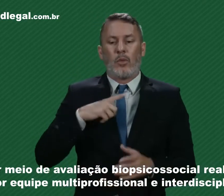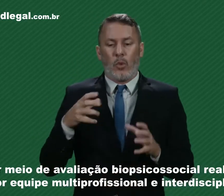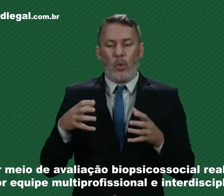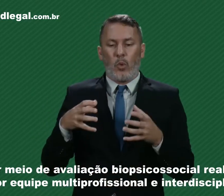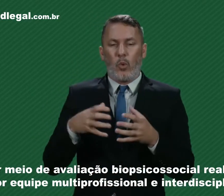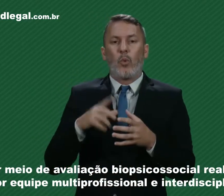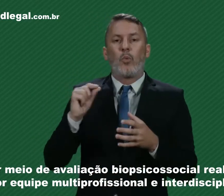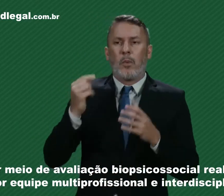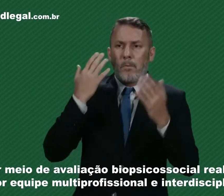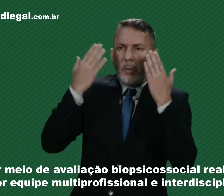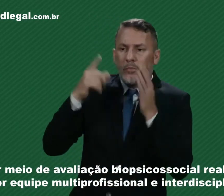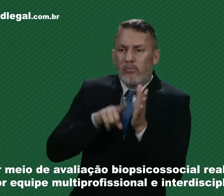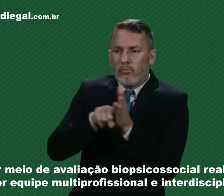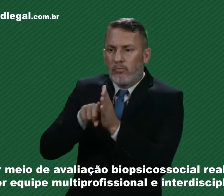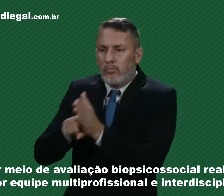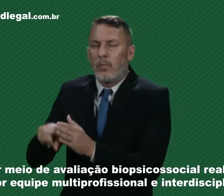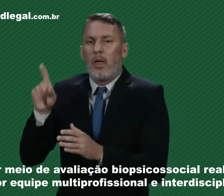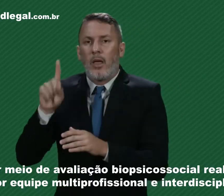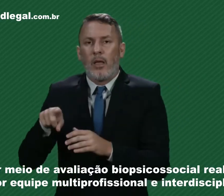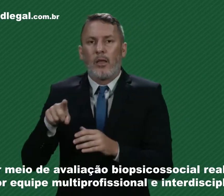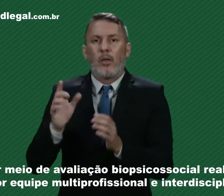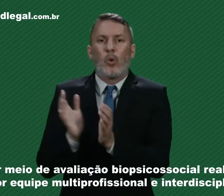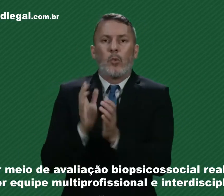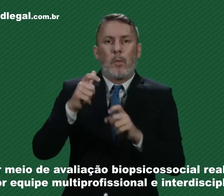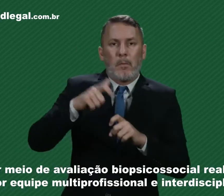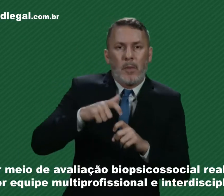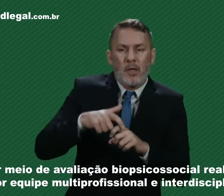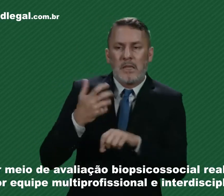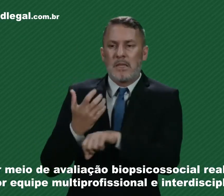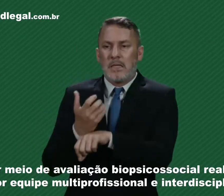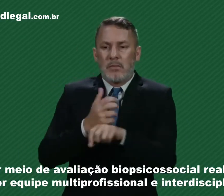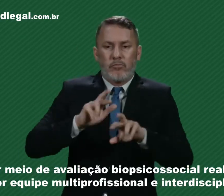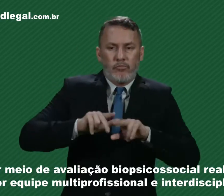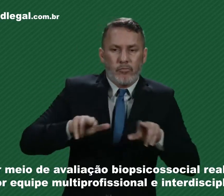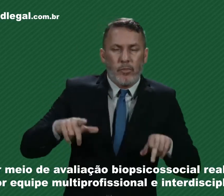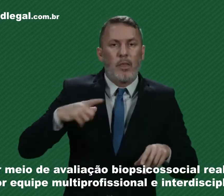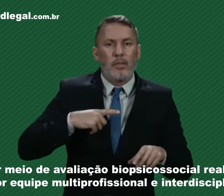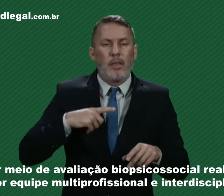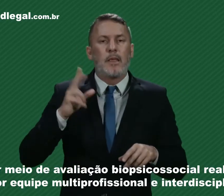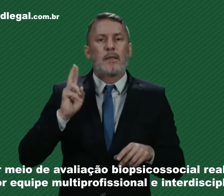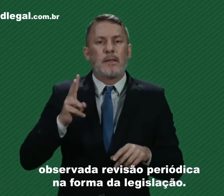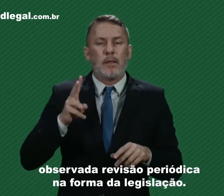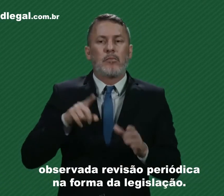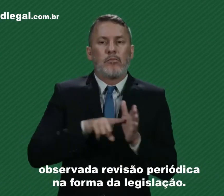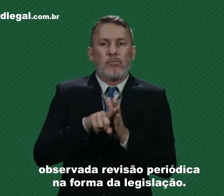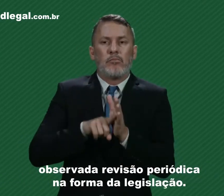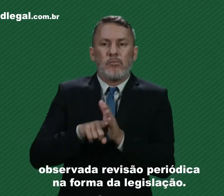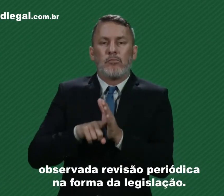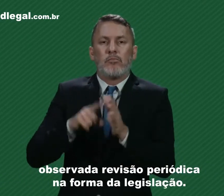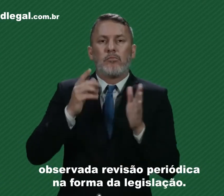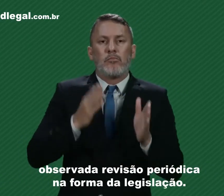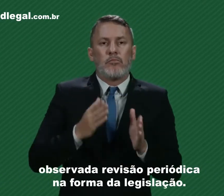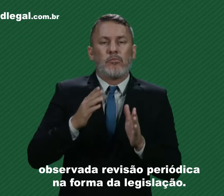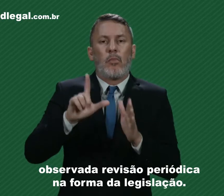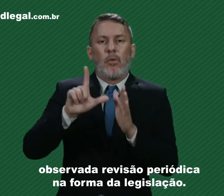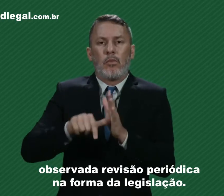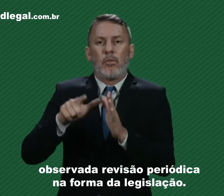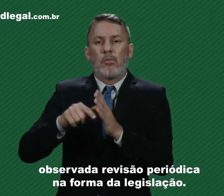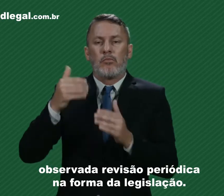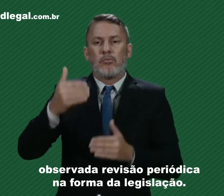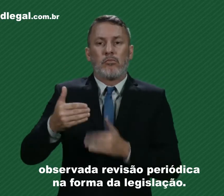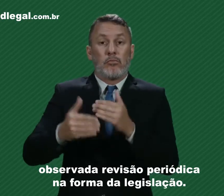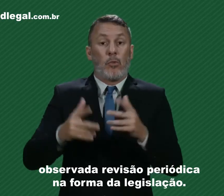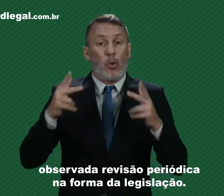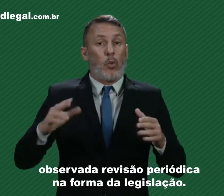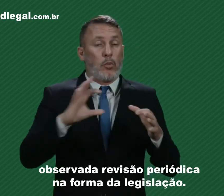avaliação biopsicossocial realizada por equipe multiprofissional e interdisciplinar, observada a revisão